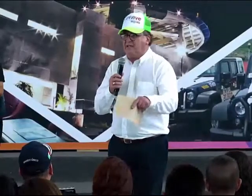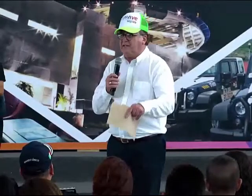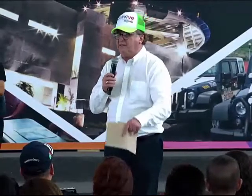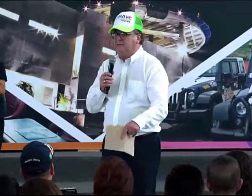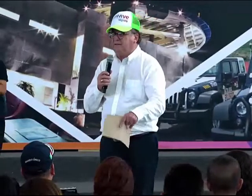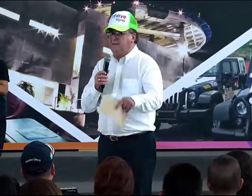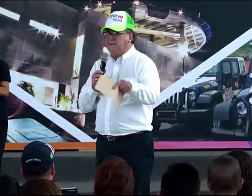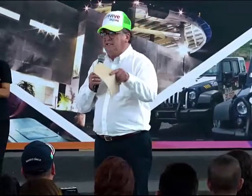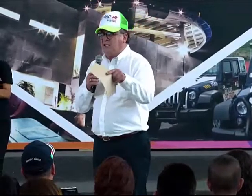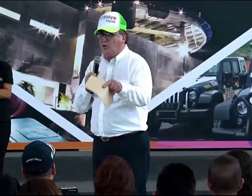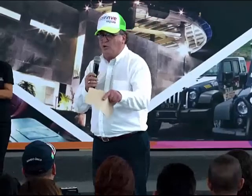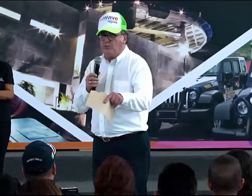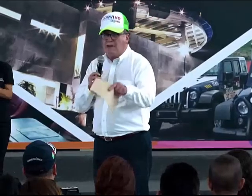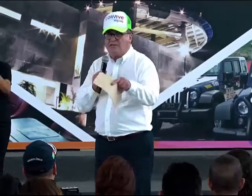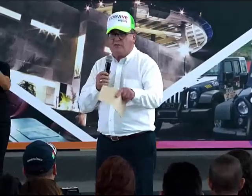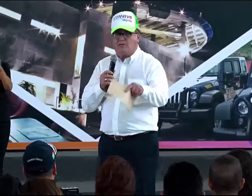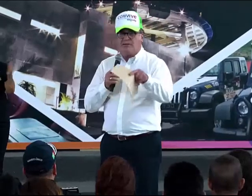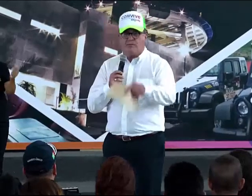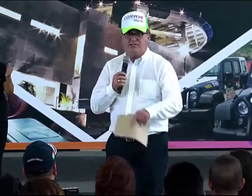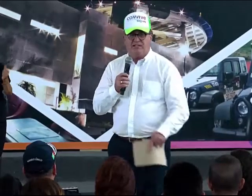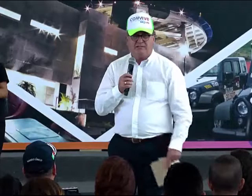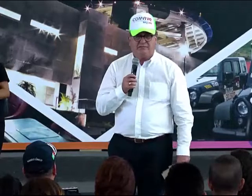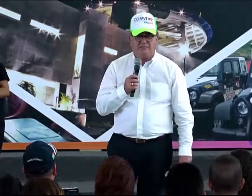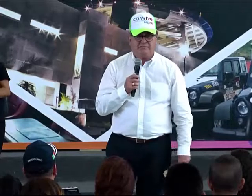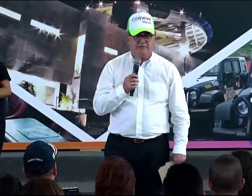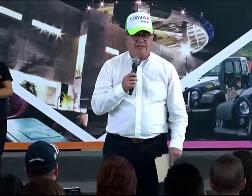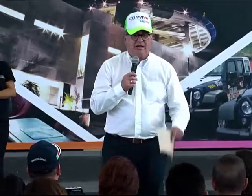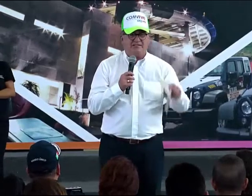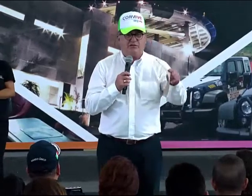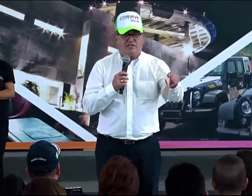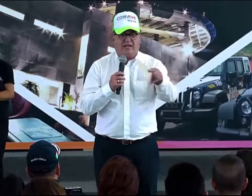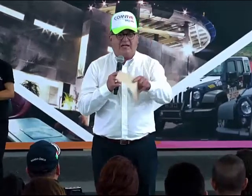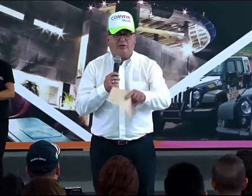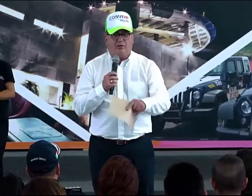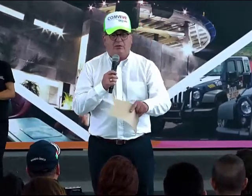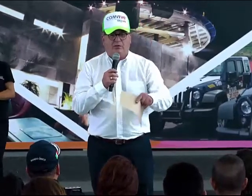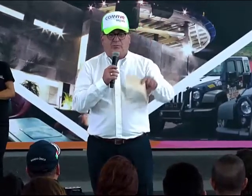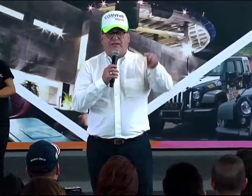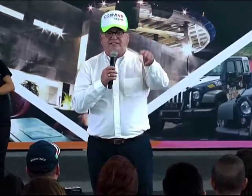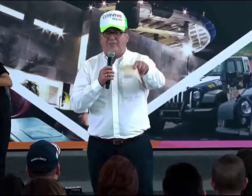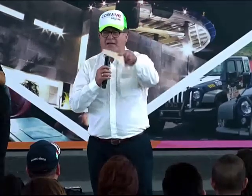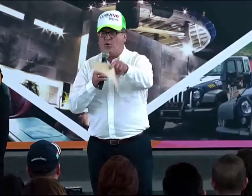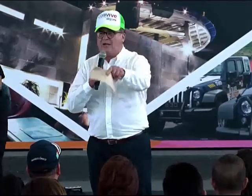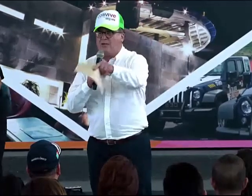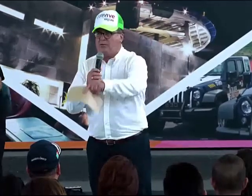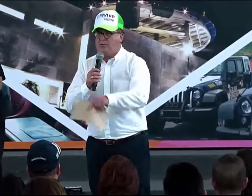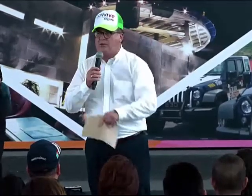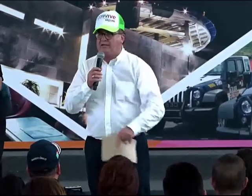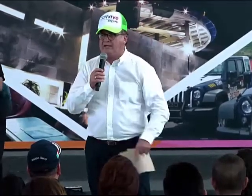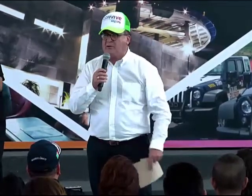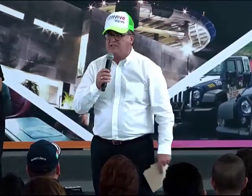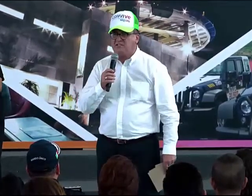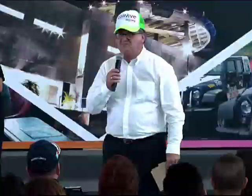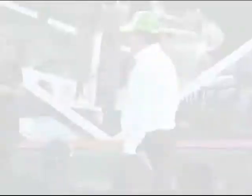ahorita ningún mando de nuestra policía ha sido señalado por estar vinculado con